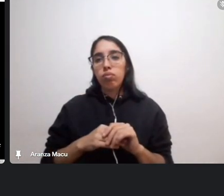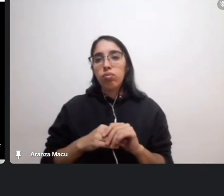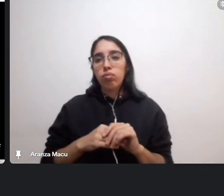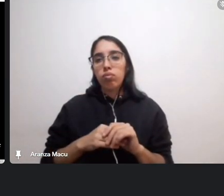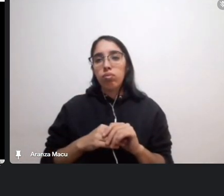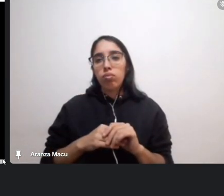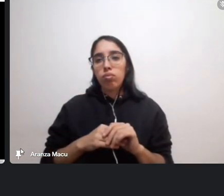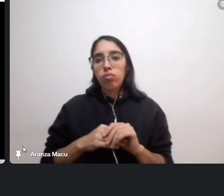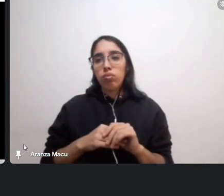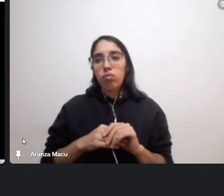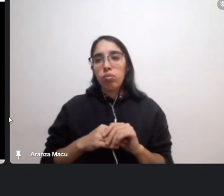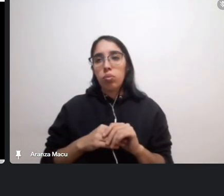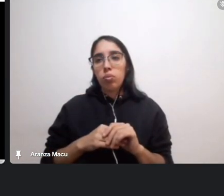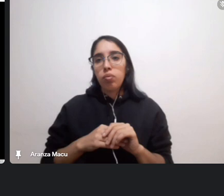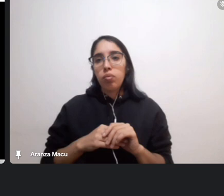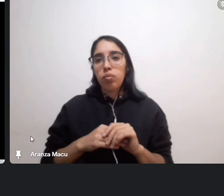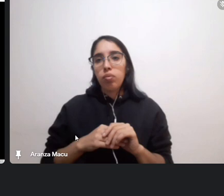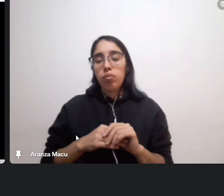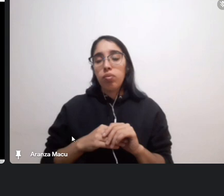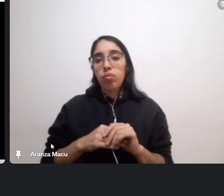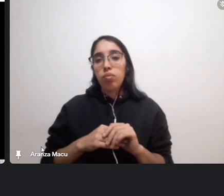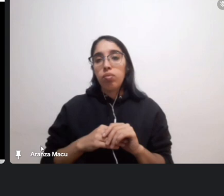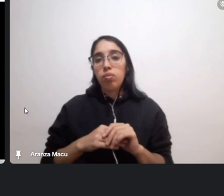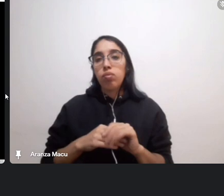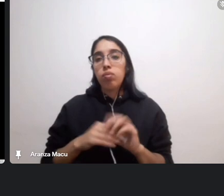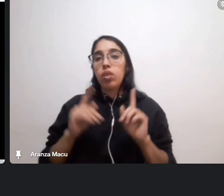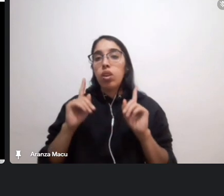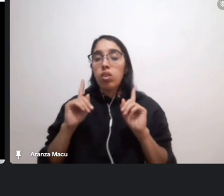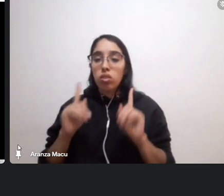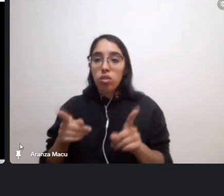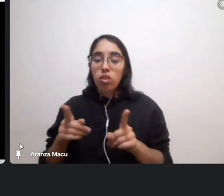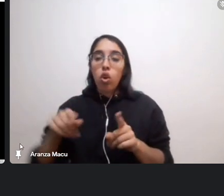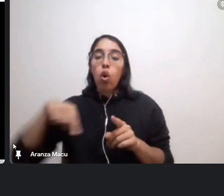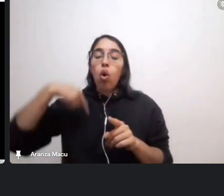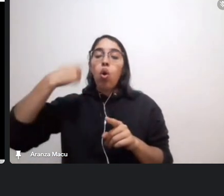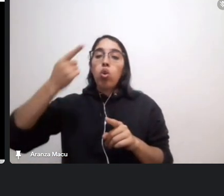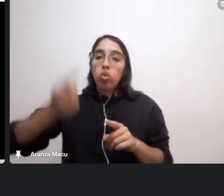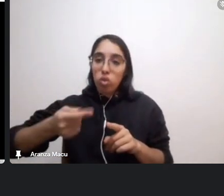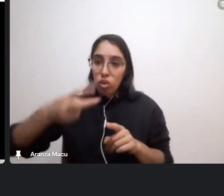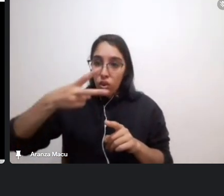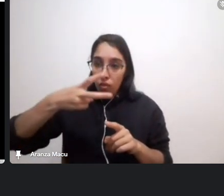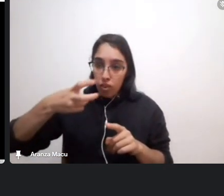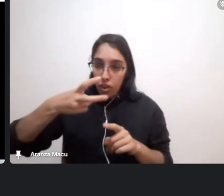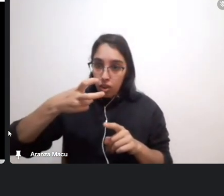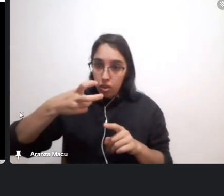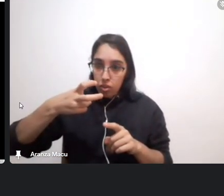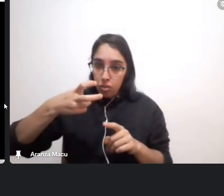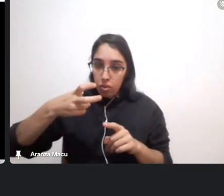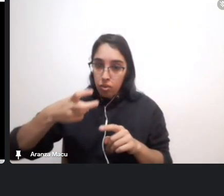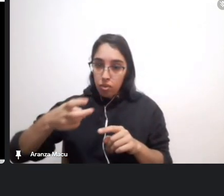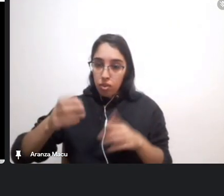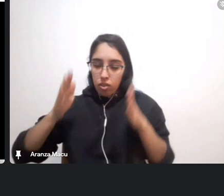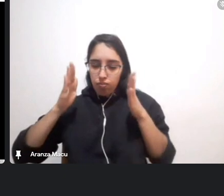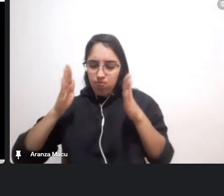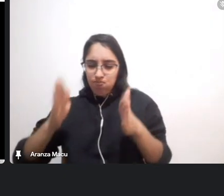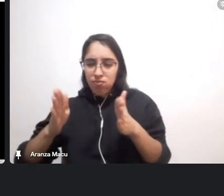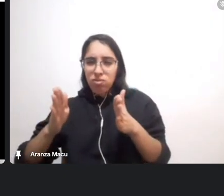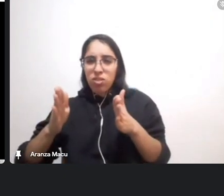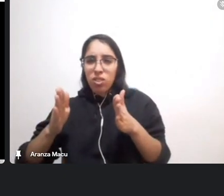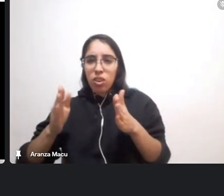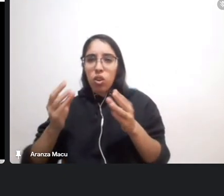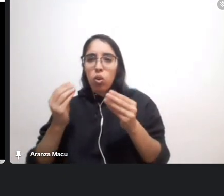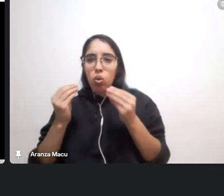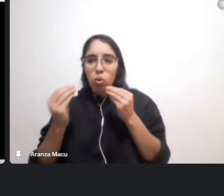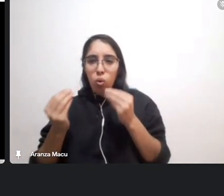Entre los verbos que también hay que prestar atención y no olvidarse, es de un uso especial que tiene el verbo to